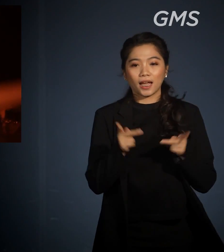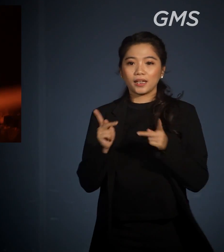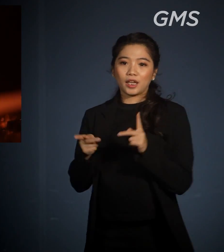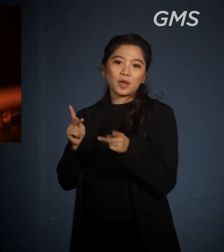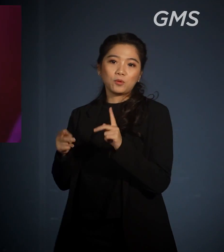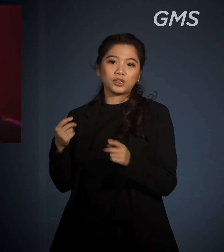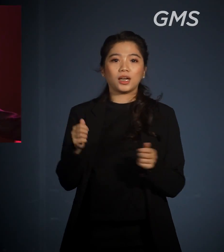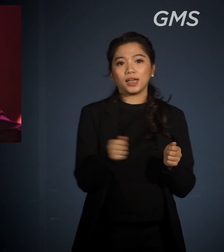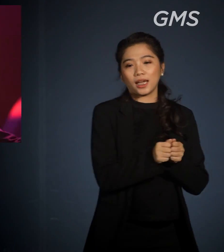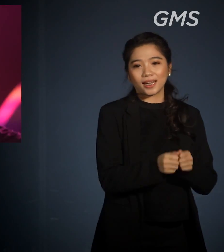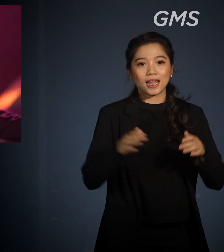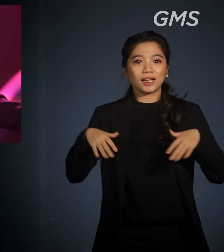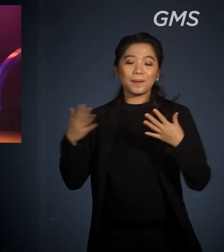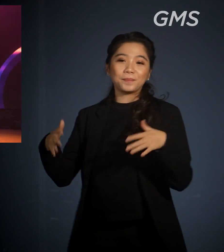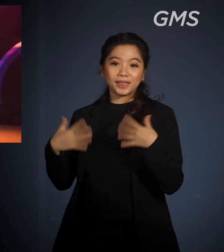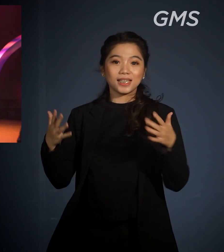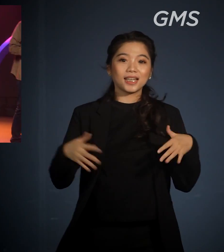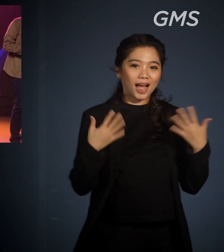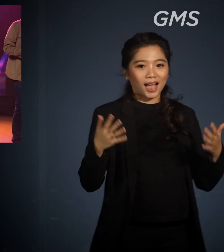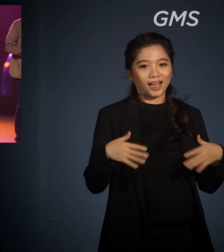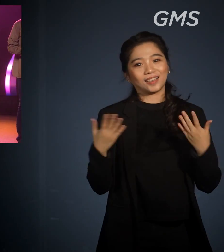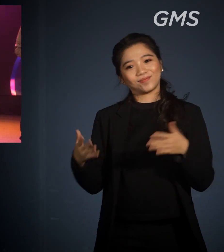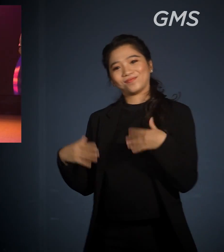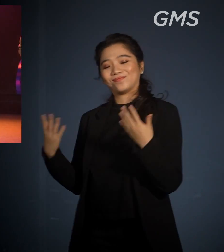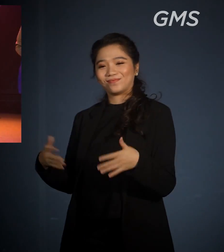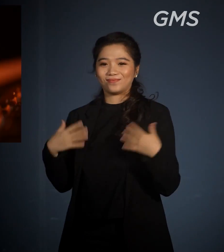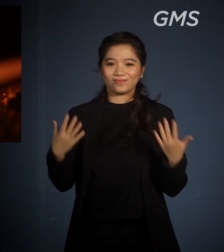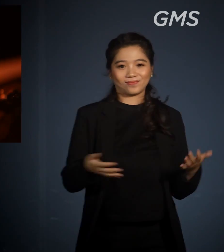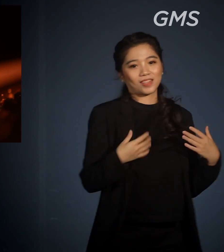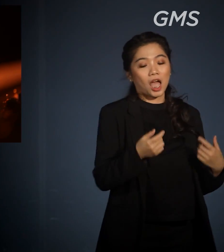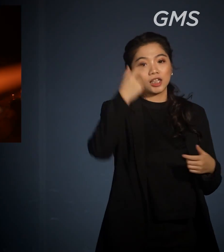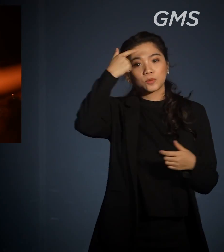Gerakkan kakimu dengan riang gembira. Sebab